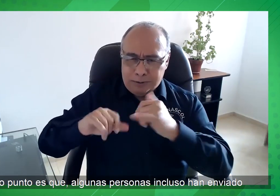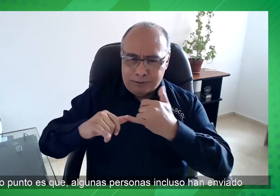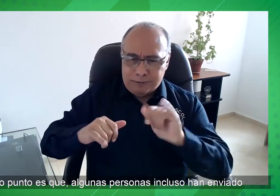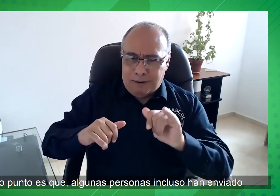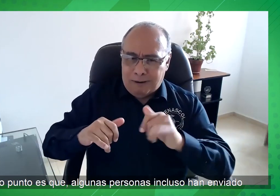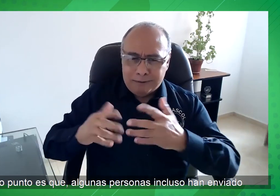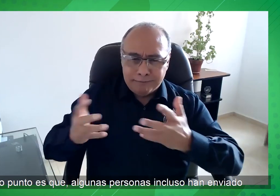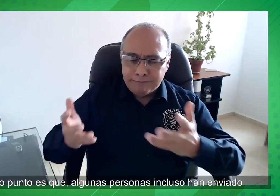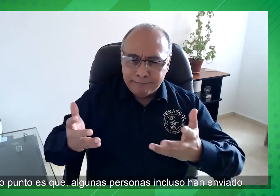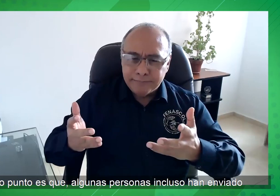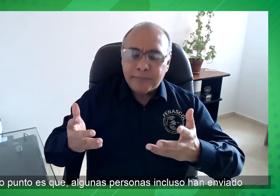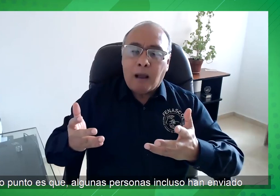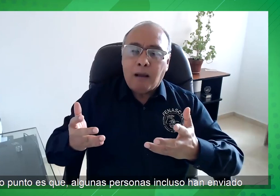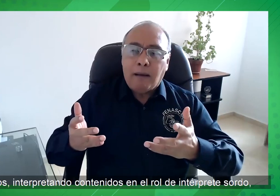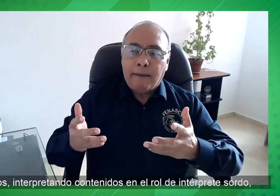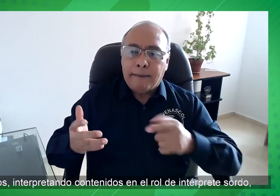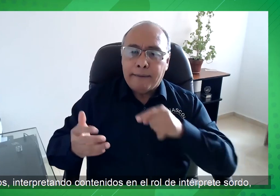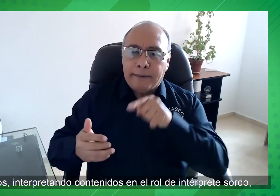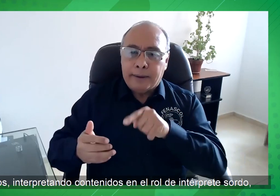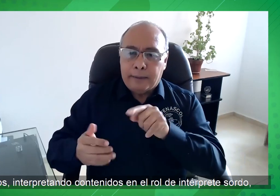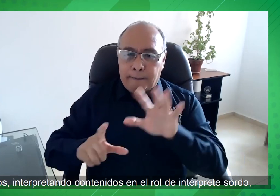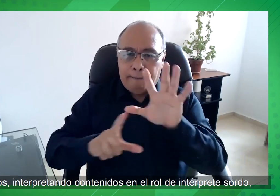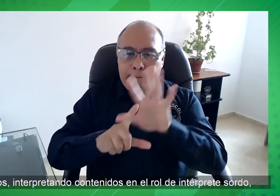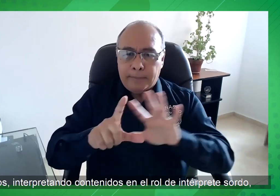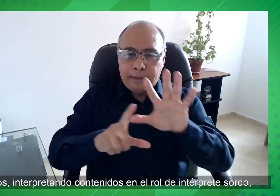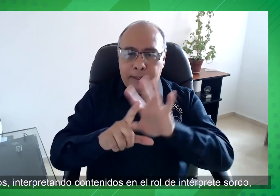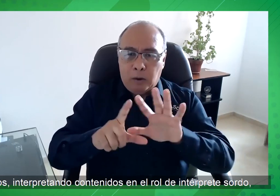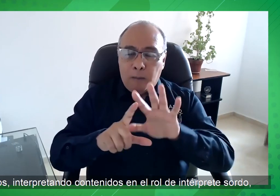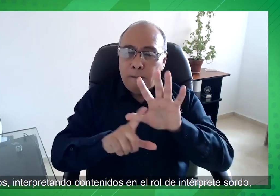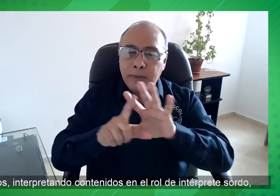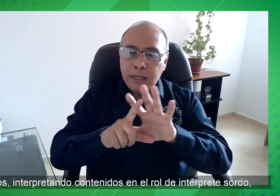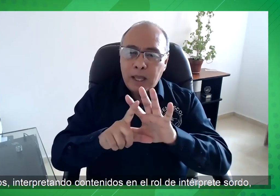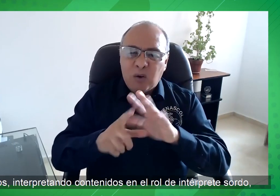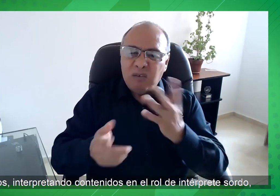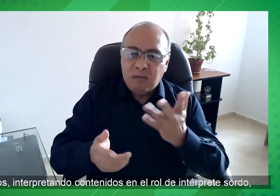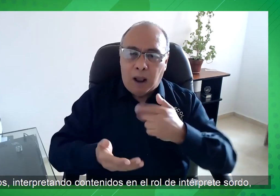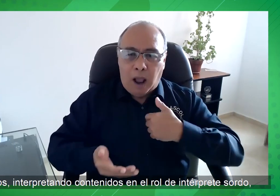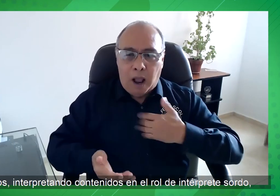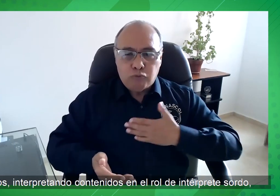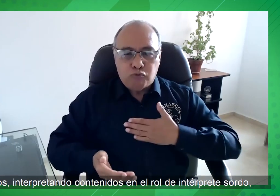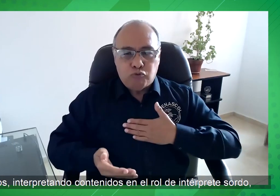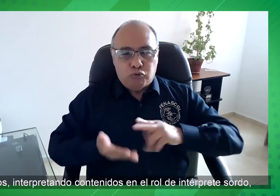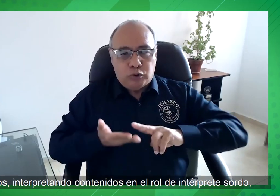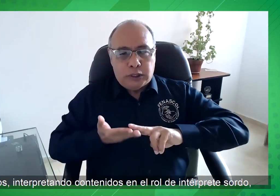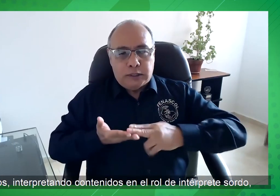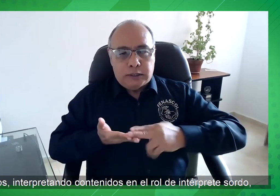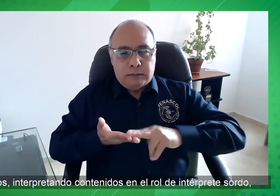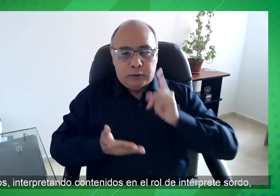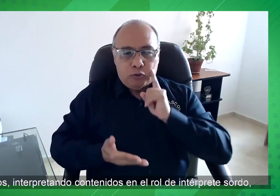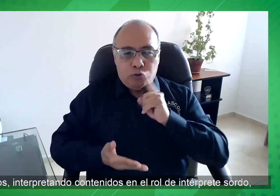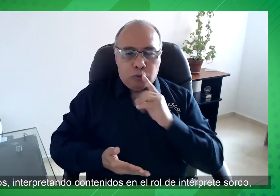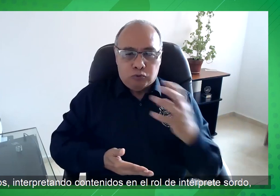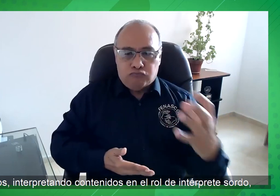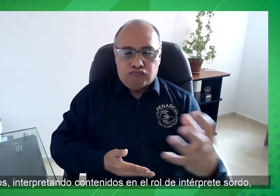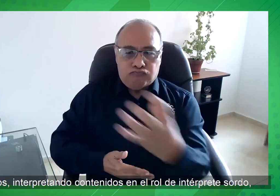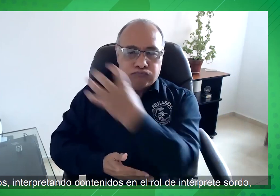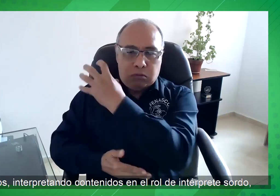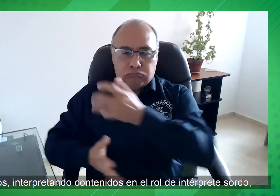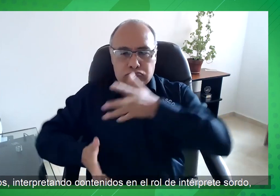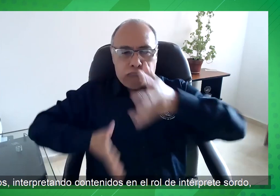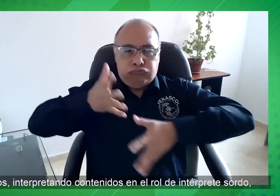enviado videos interpretando contenidos en el rol de intérprete sordo.